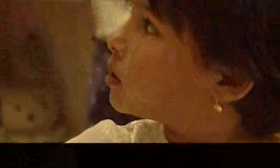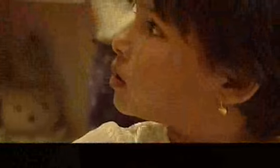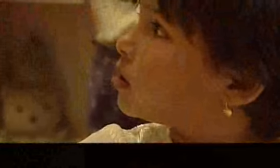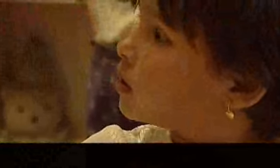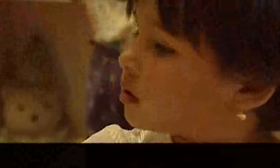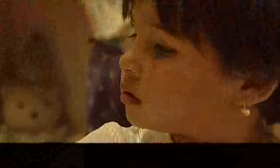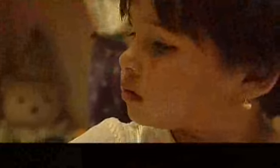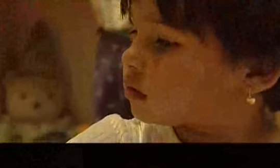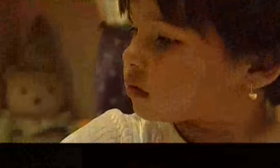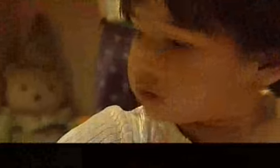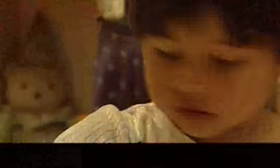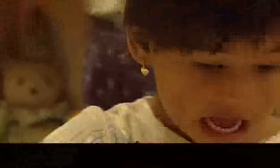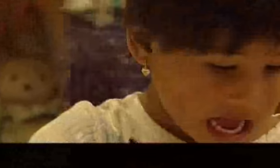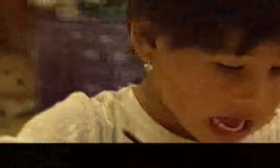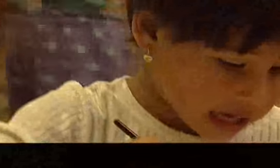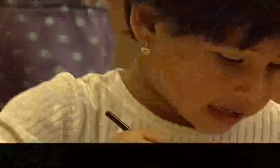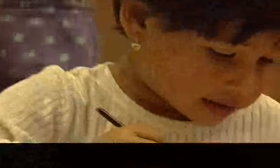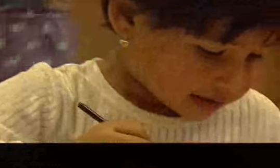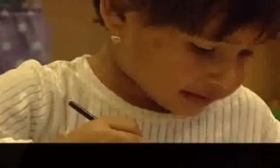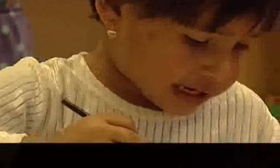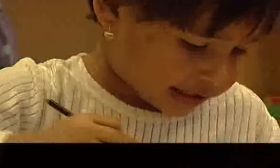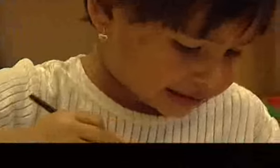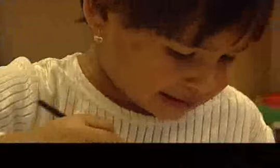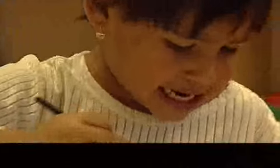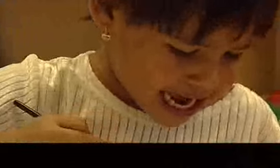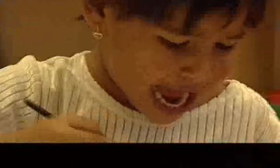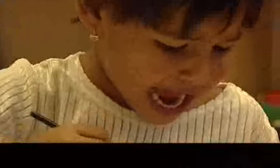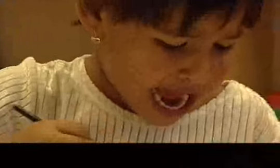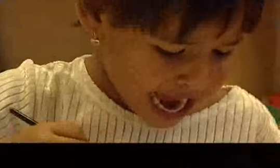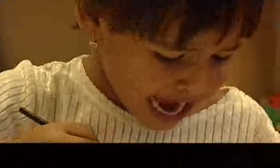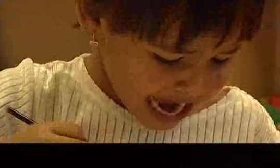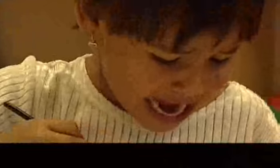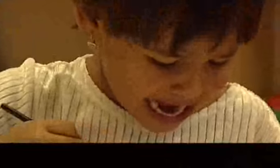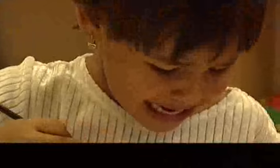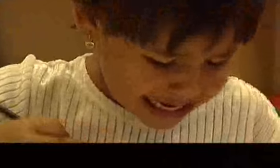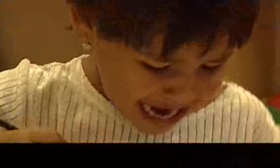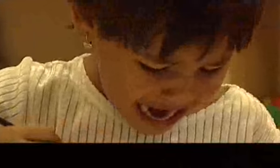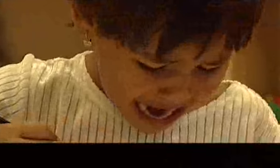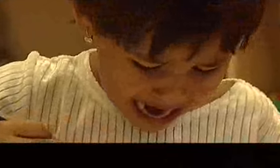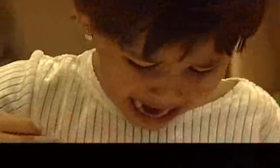Ha